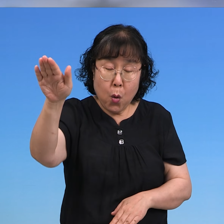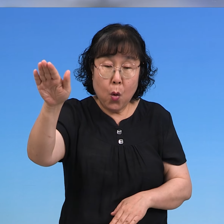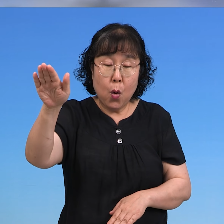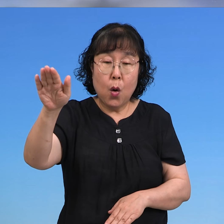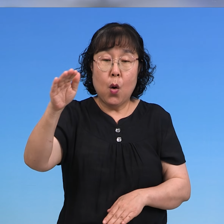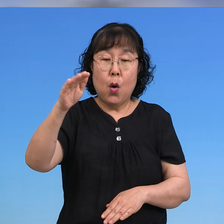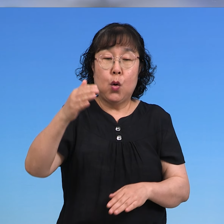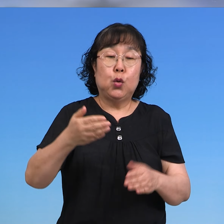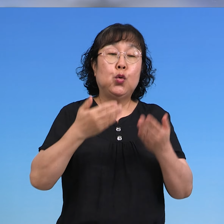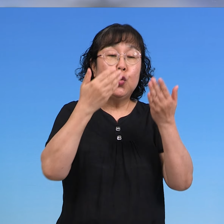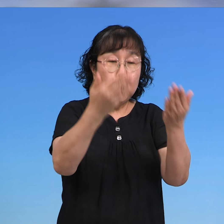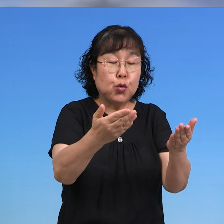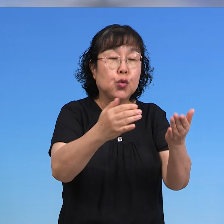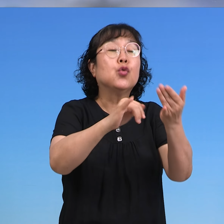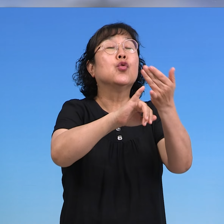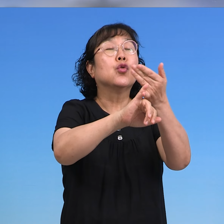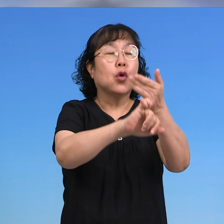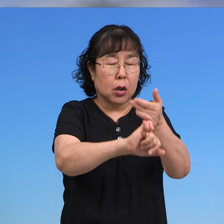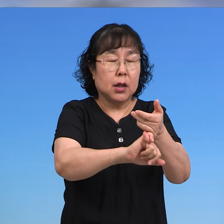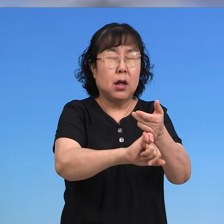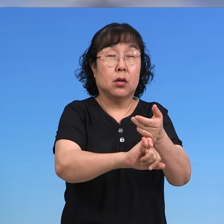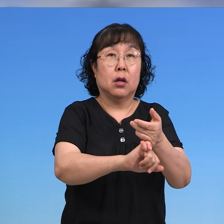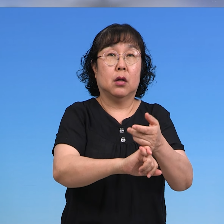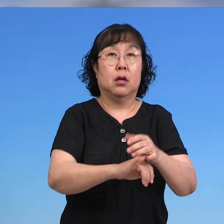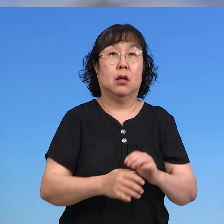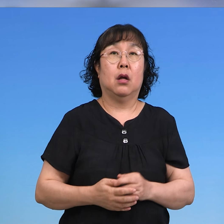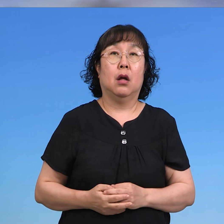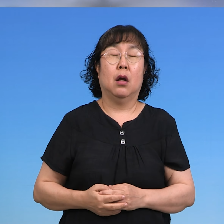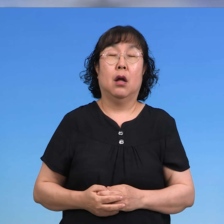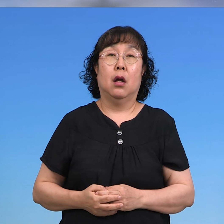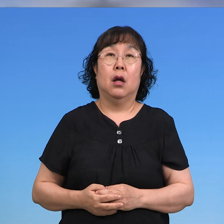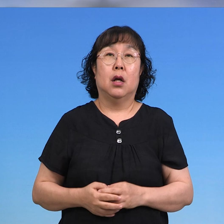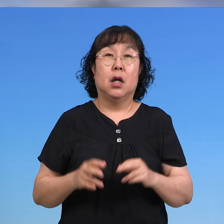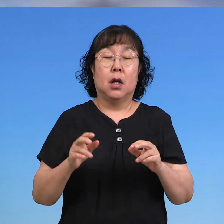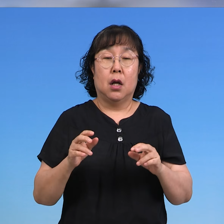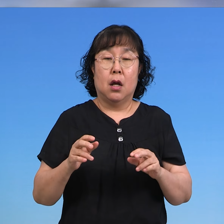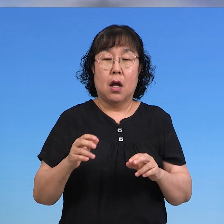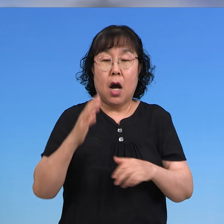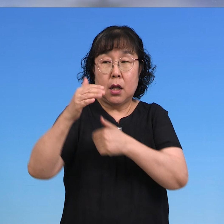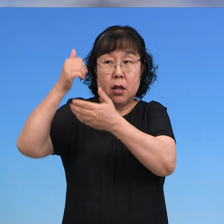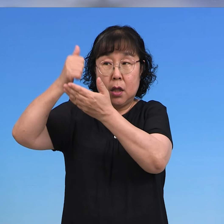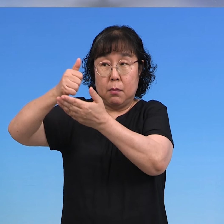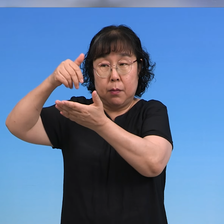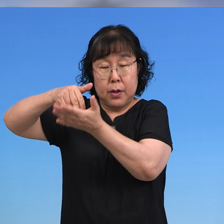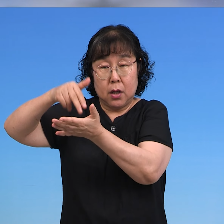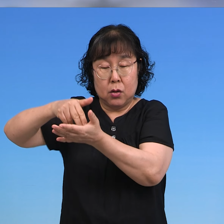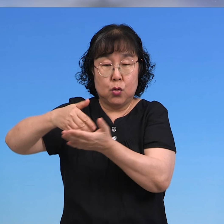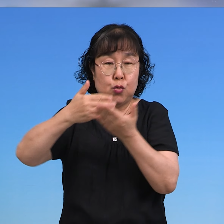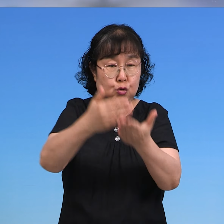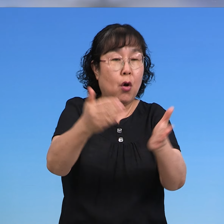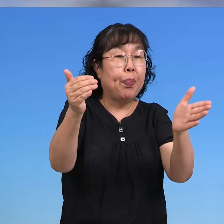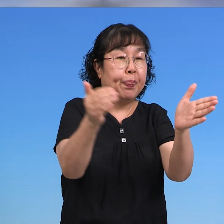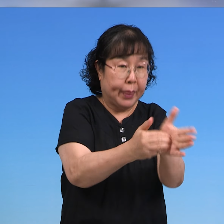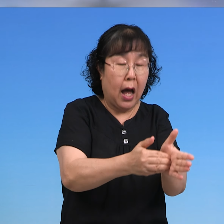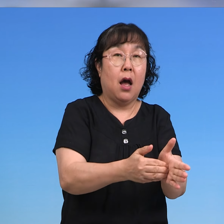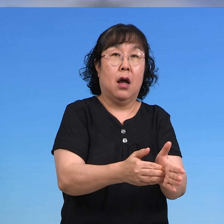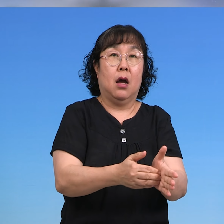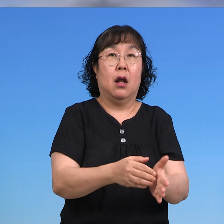것을 너희들에게 줄게 그래야 되는데 이걸 줬다는 거예요. 이제